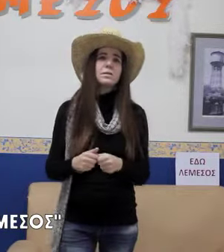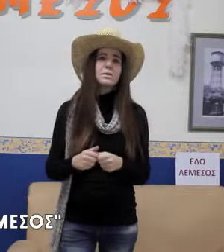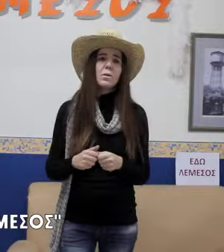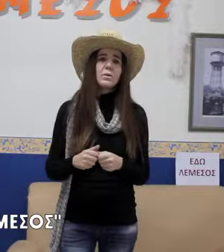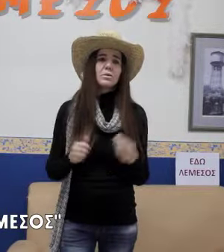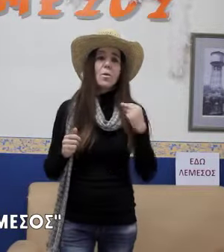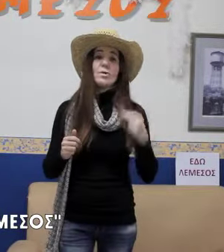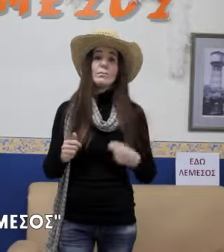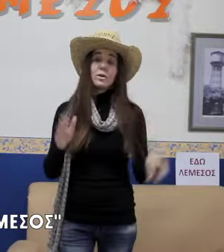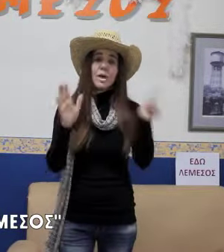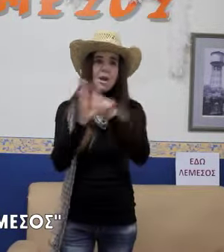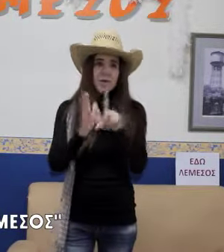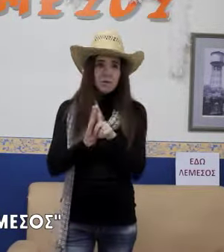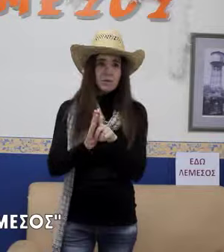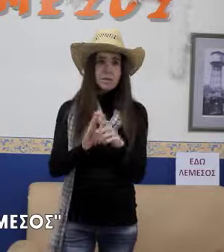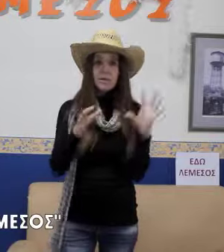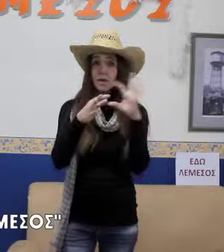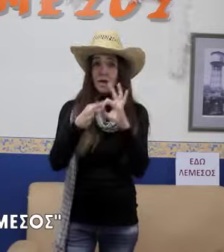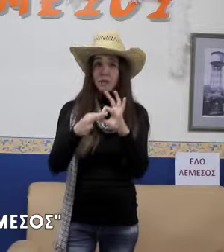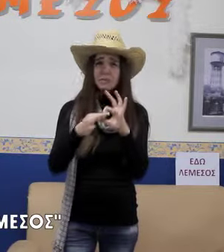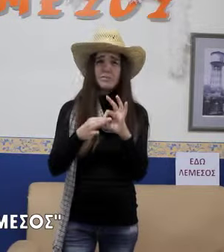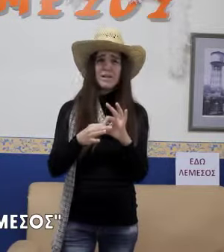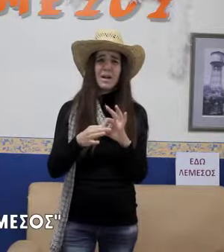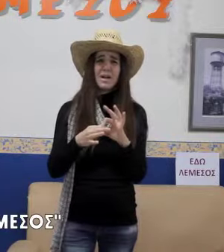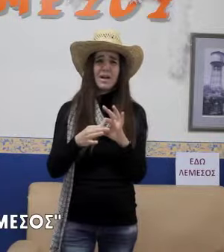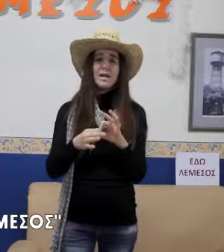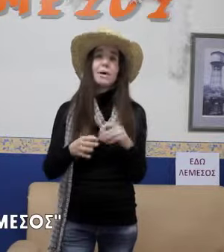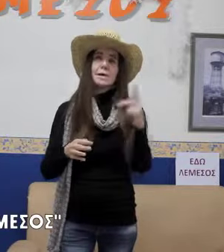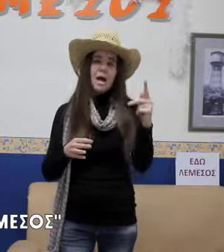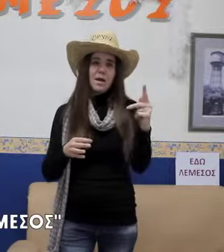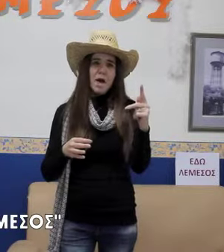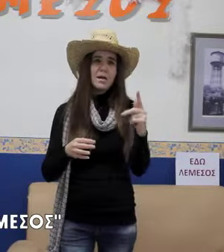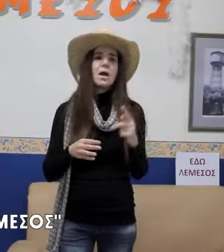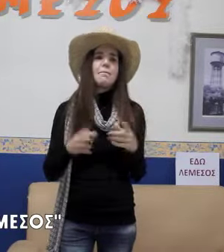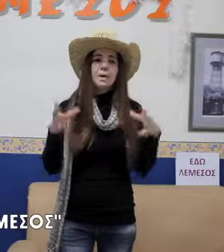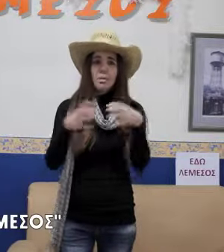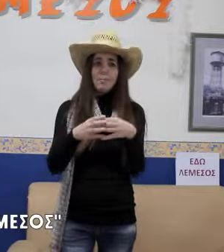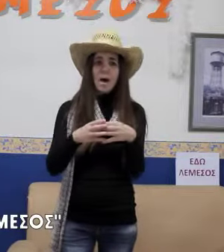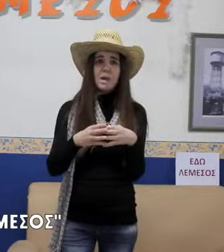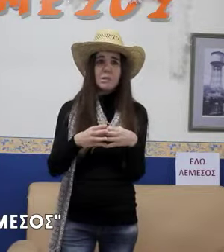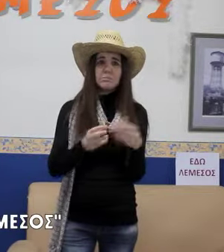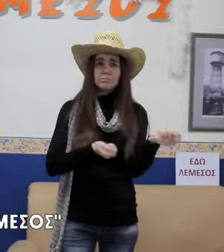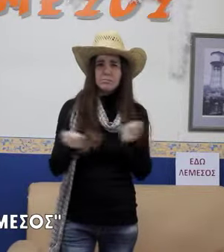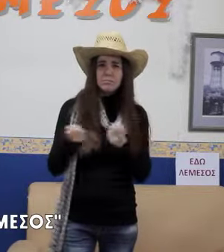Ο Δήμος Λεμεσού, σε συνεργασία με την Γκαλερί Θεομάρια, διοργανώνουν